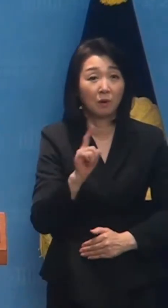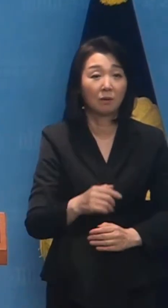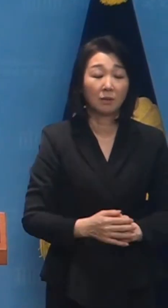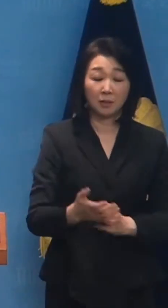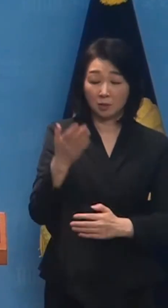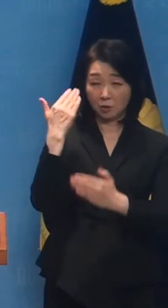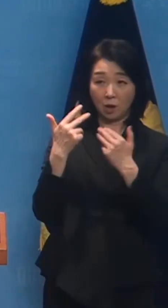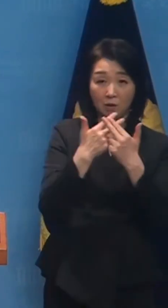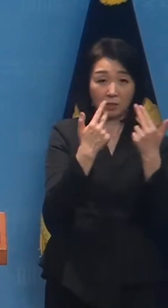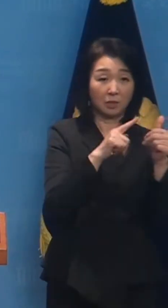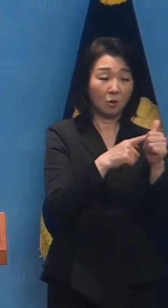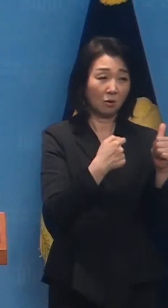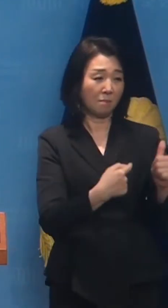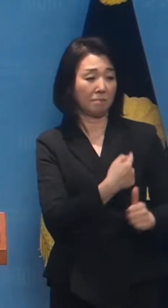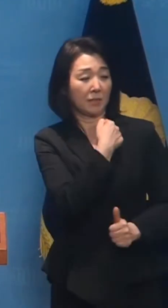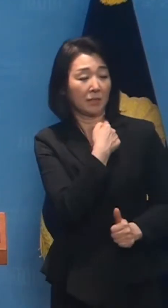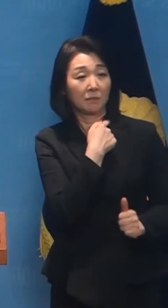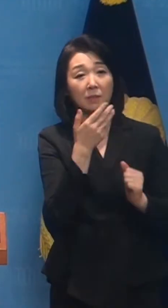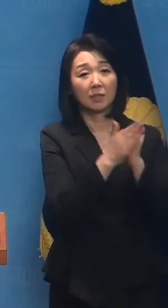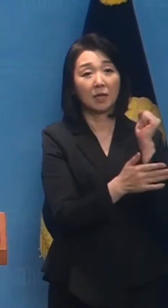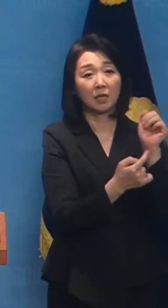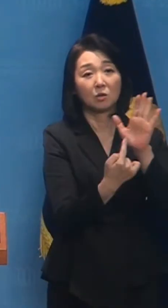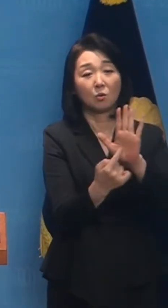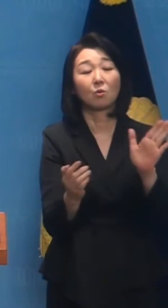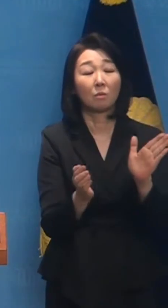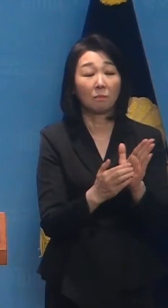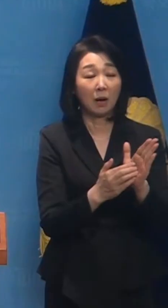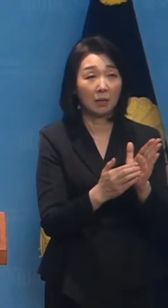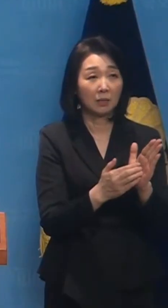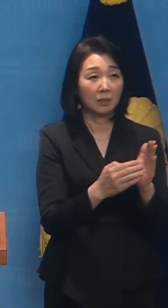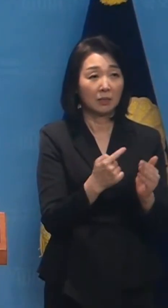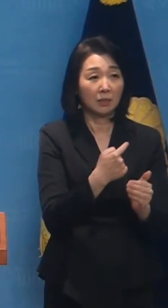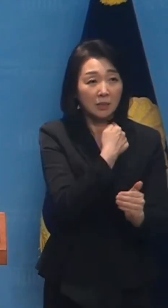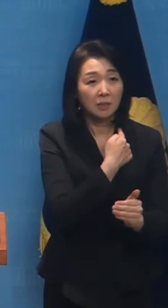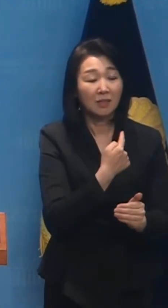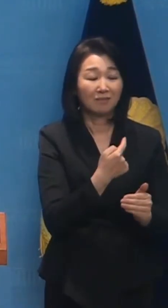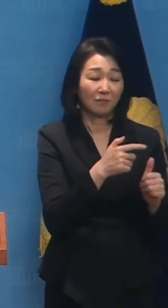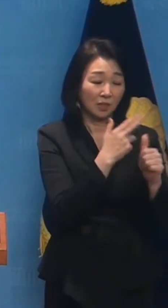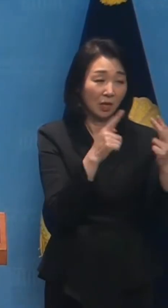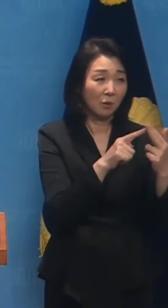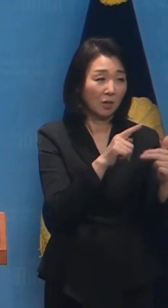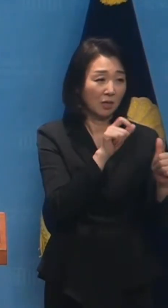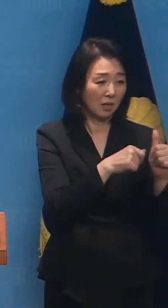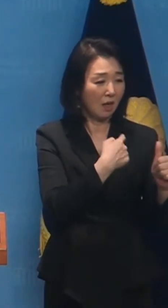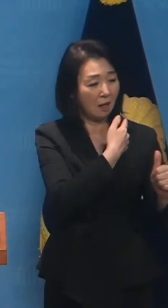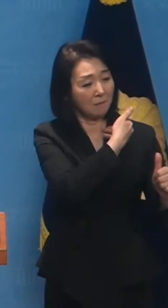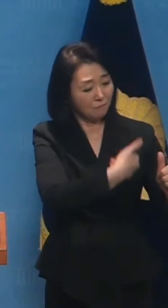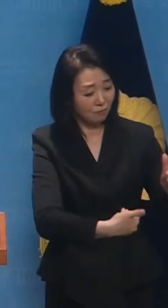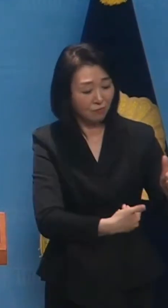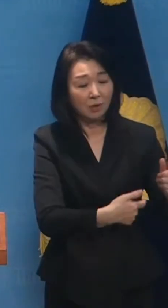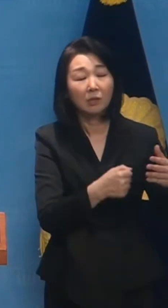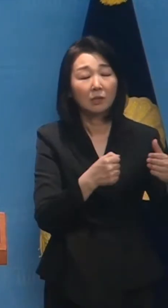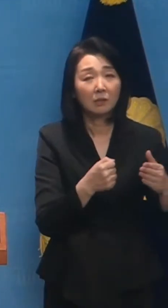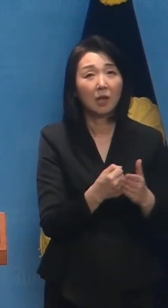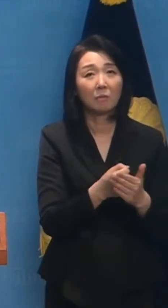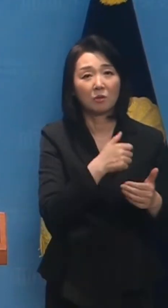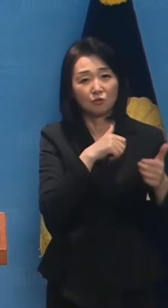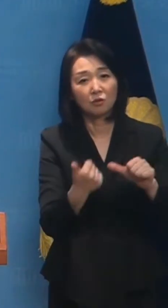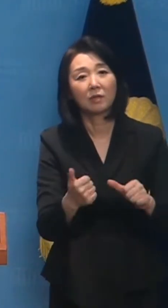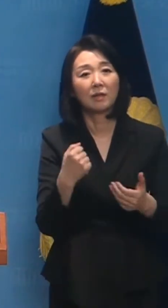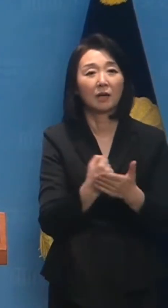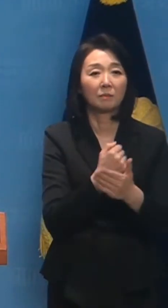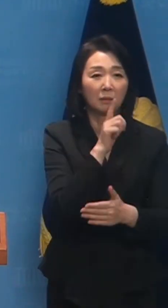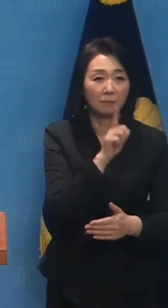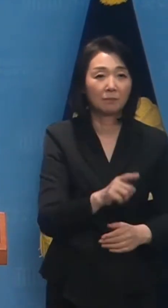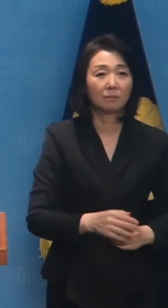과거 이재명 후보 피습 사진을 공유하며 이재명은 이때 가다출혈로 죽었어야 됐는데 아깝다라는